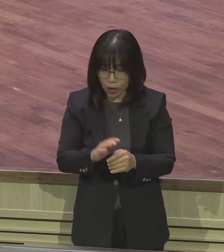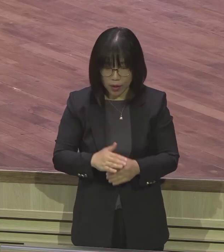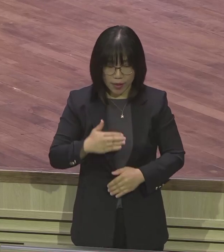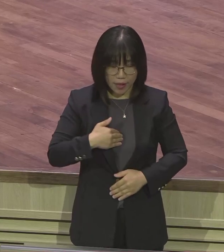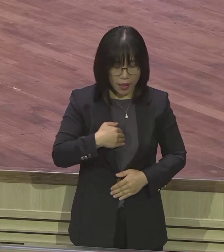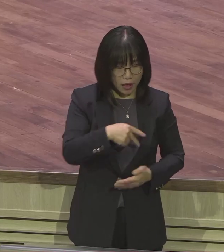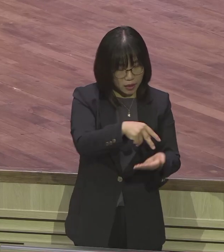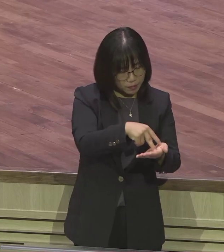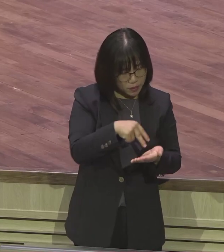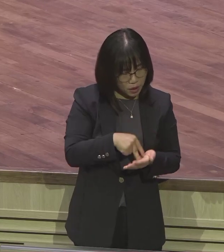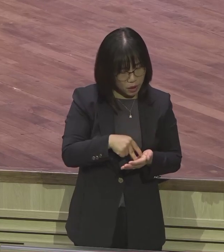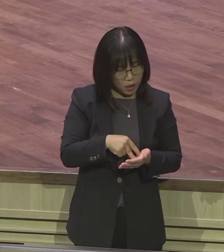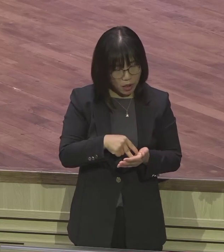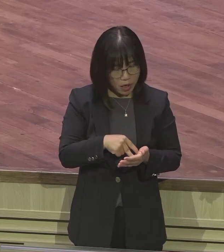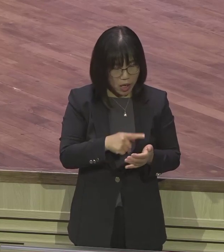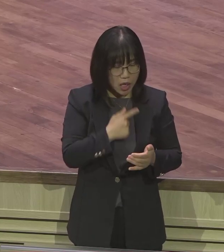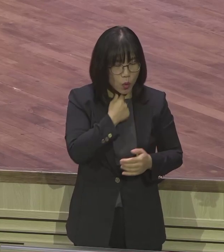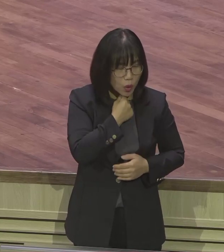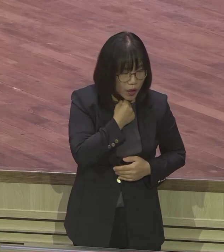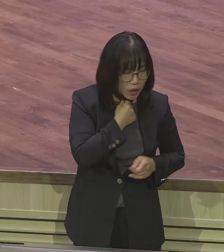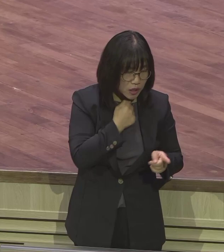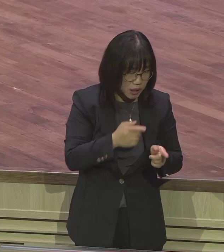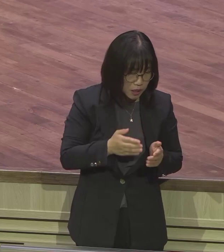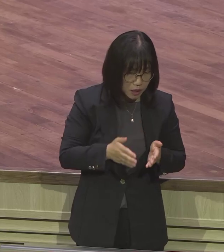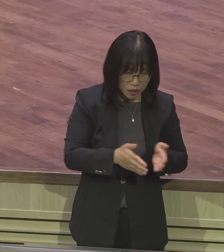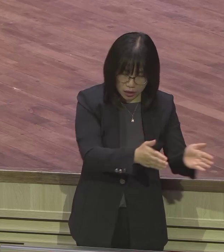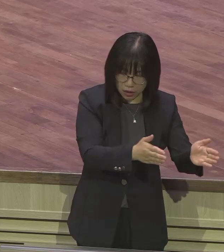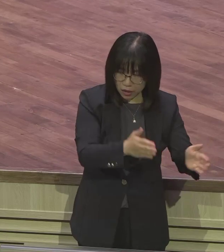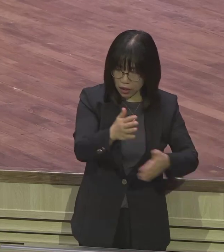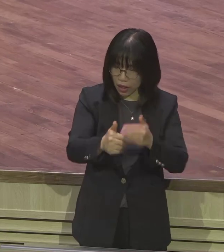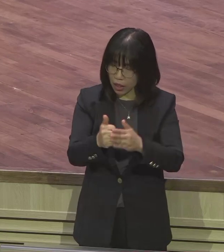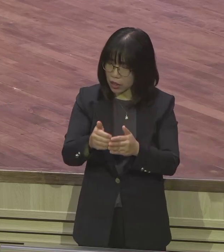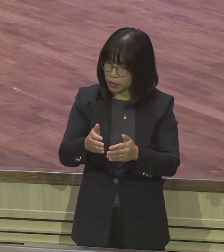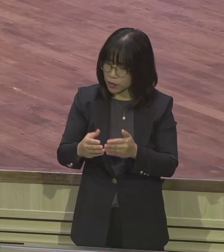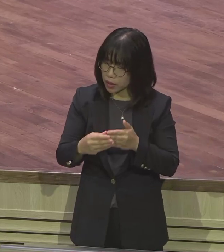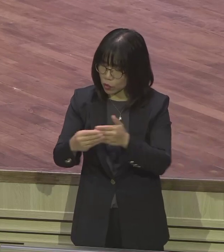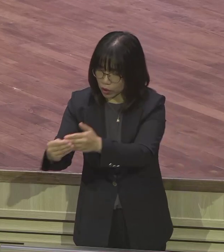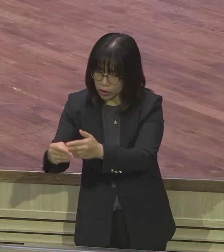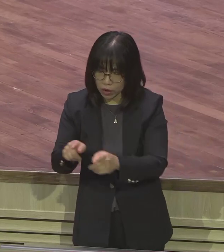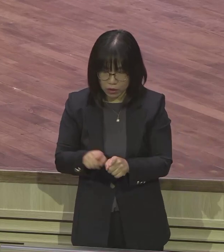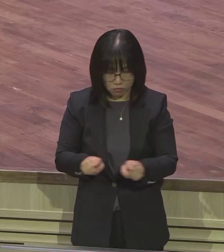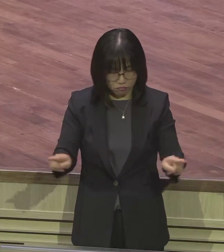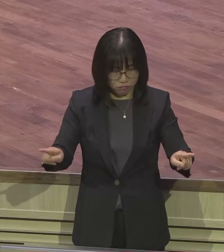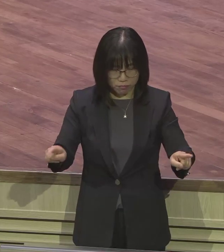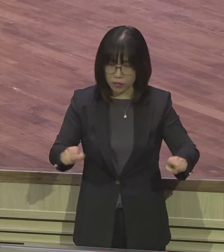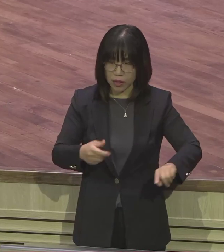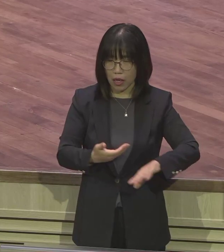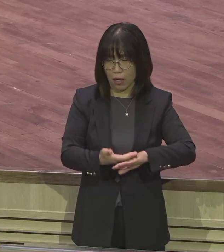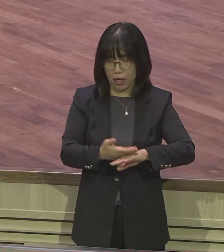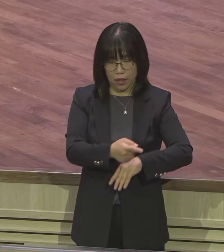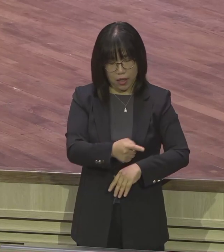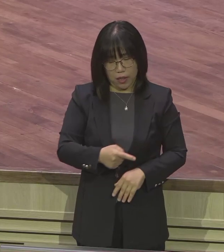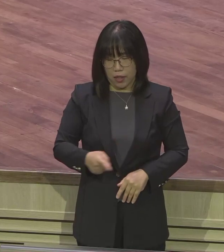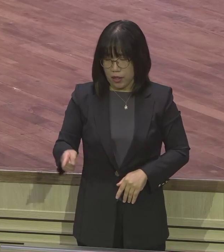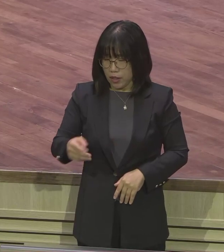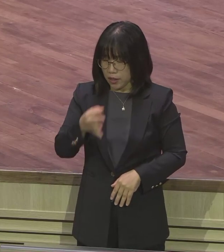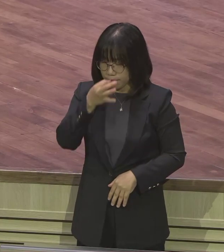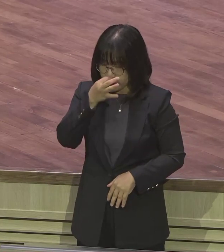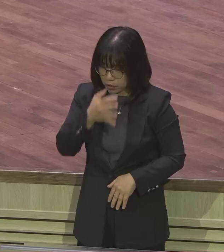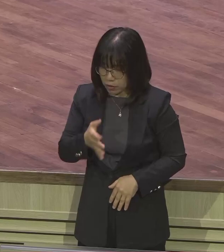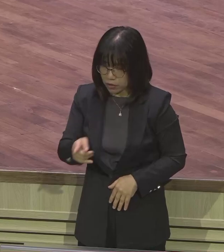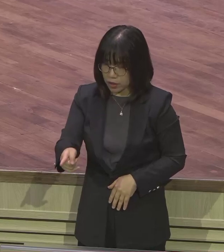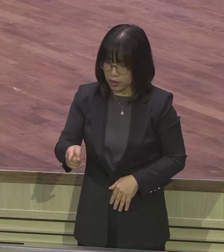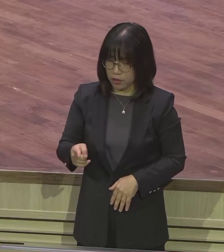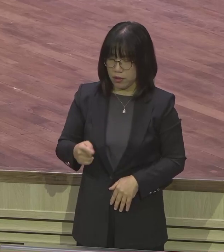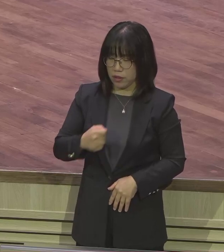생각이 원하는 게 아니어서 정반대예요. 힘들어요. 일단은 피곤해요. 시작할 때가